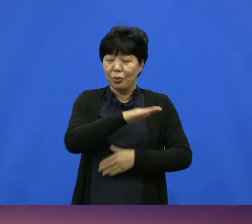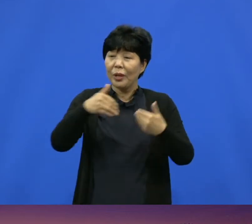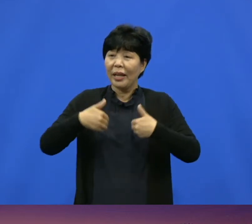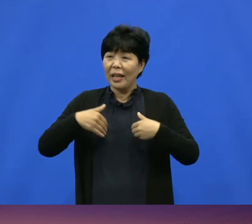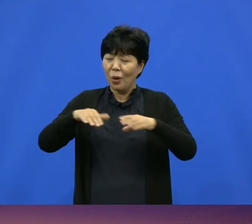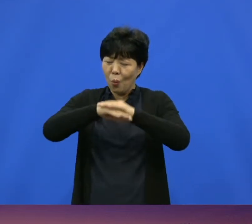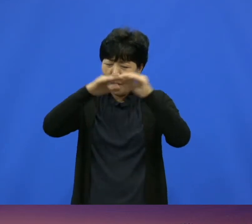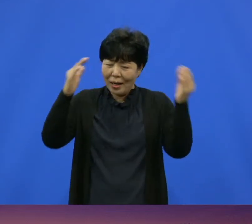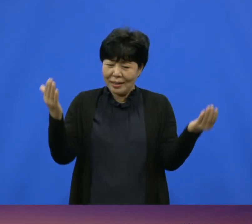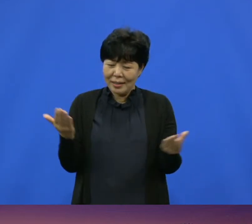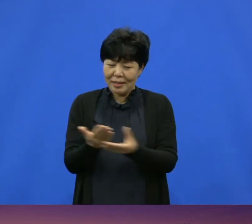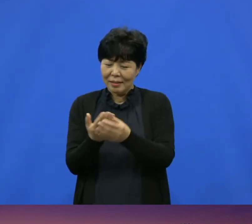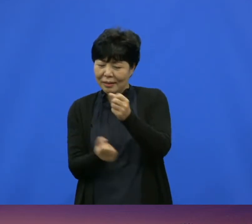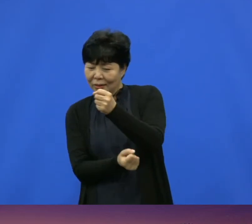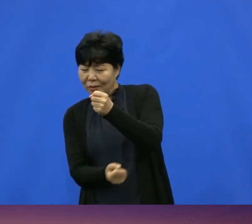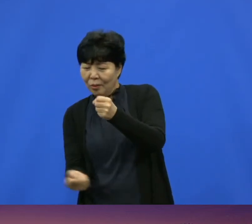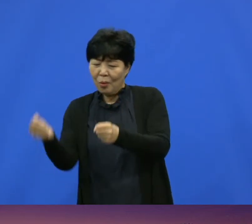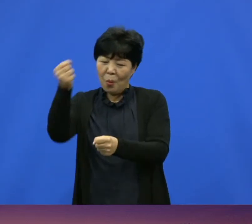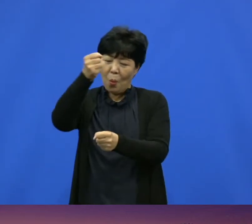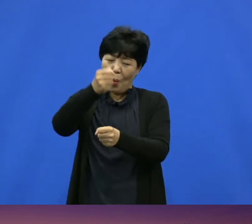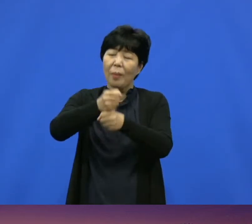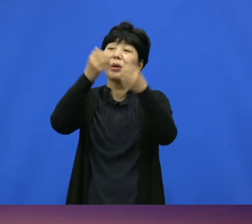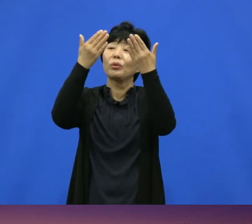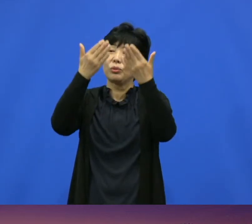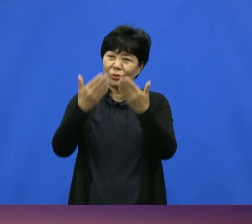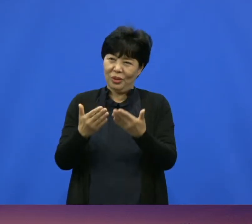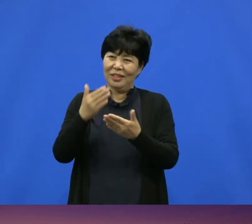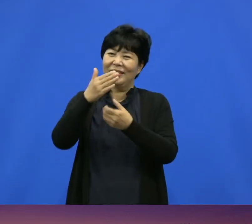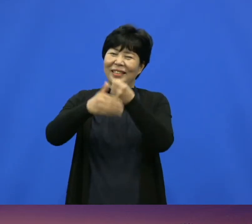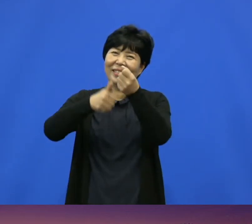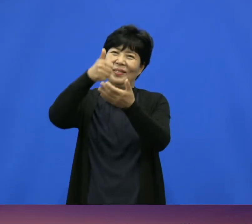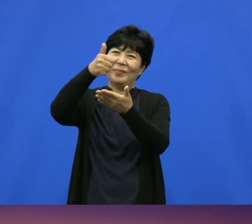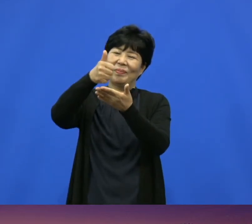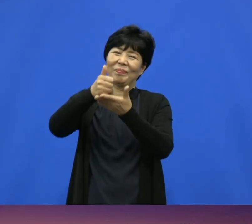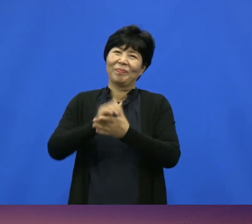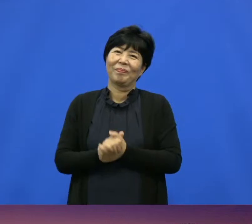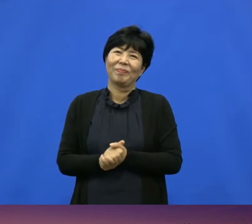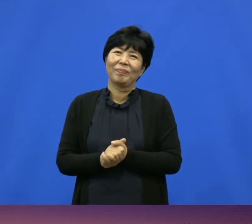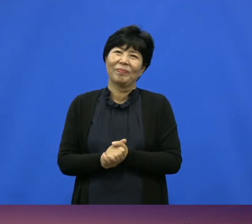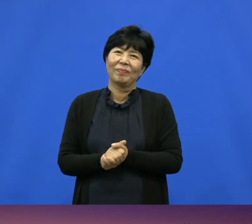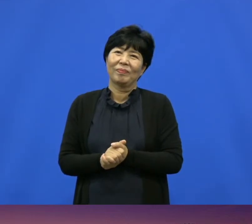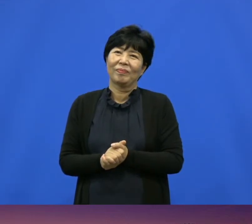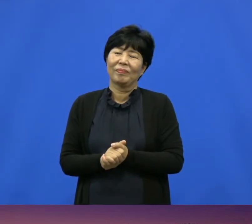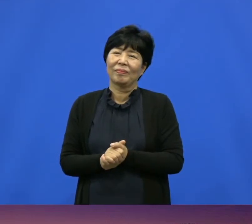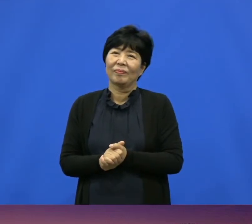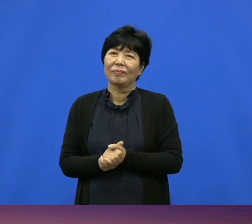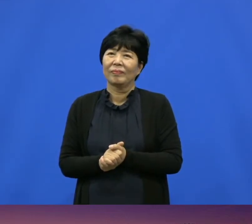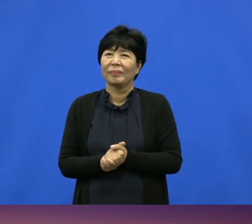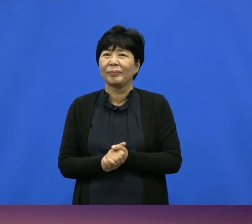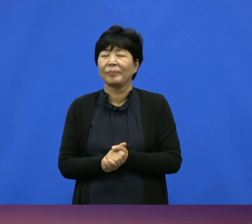하나님이에요. 여러분, 성경 전반은 무슨 메시지냐면 회복의 스토리예요. 회복의 스토리.